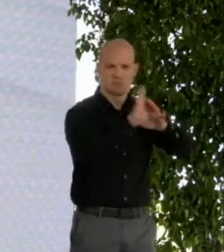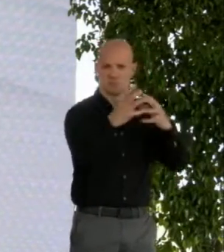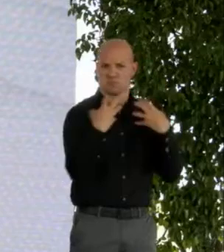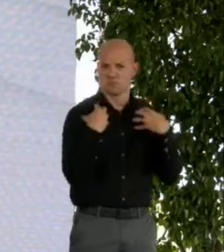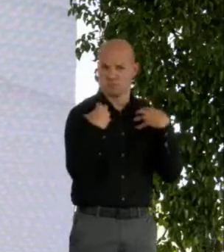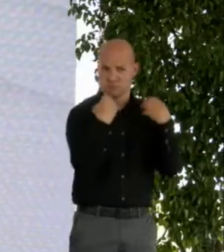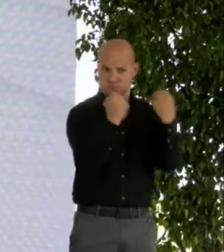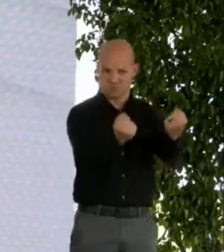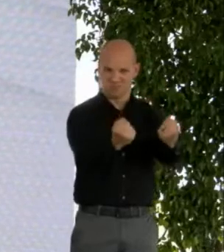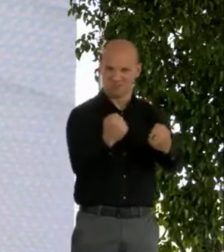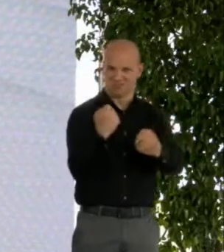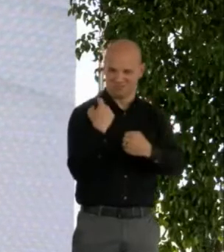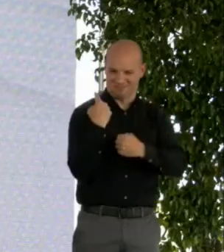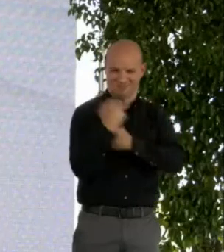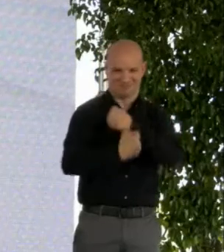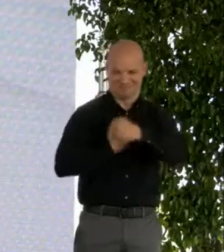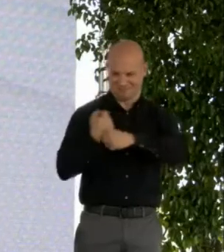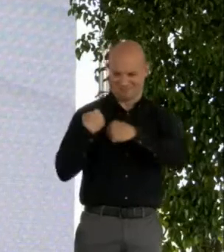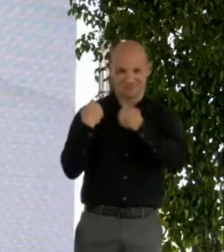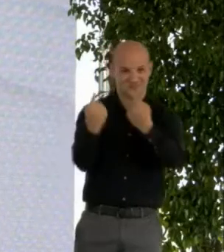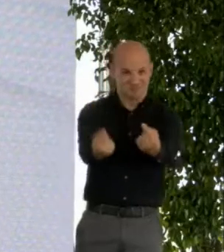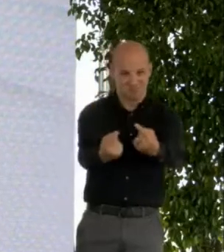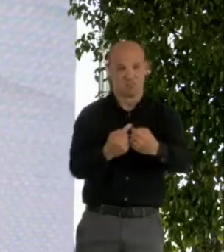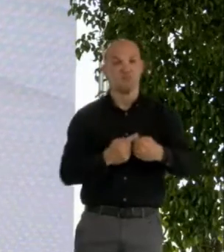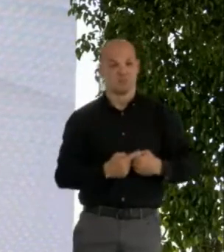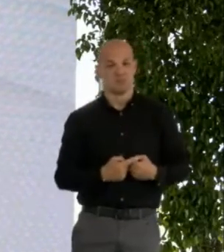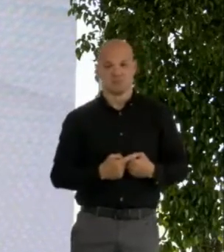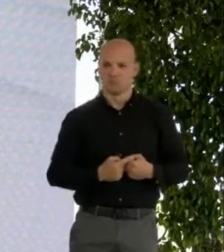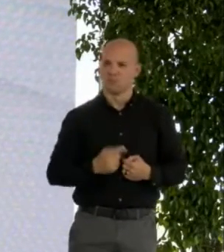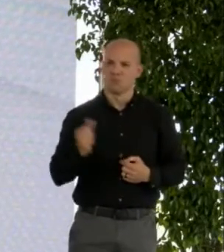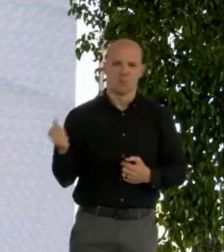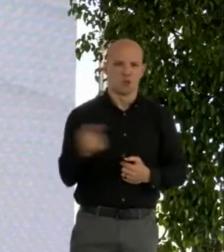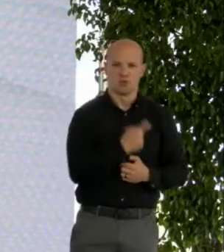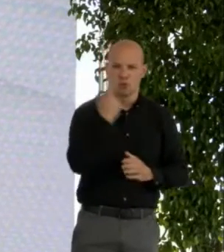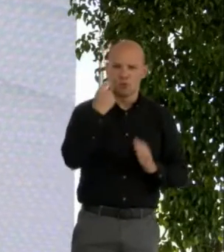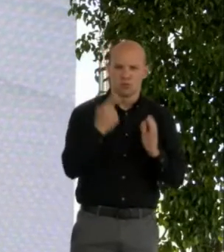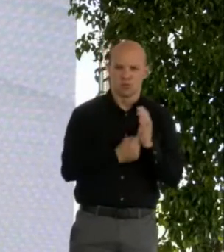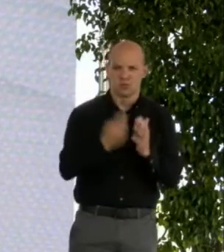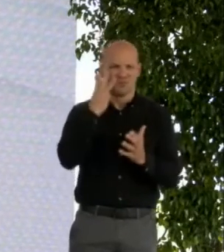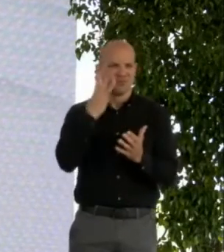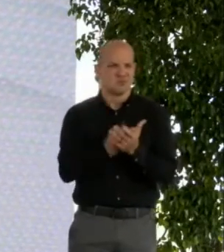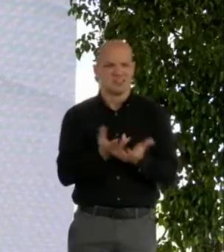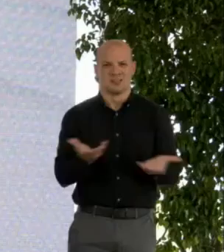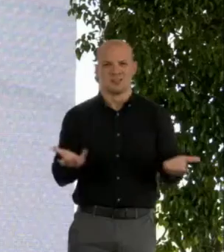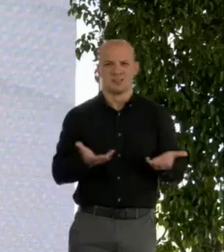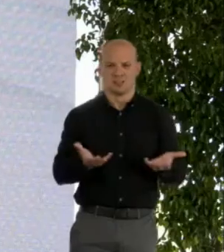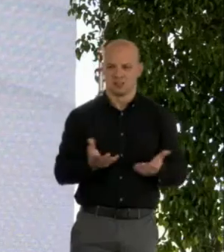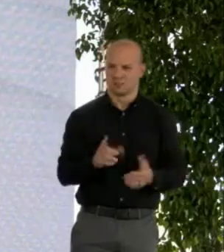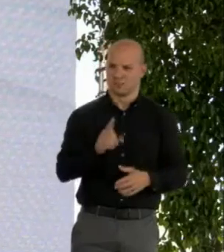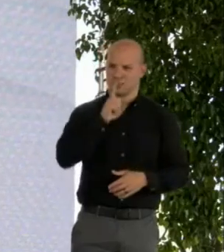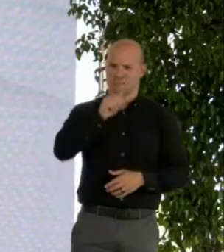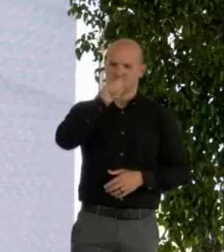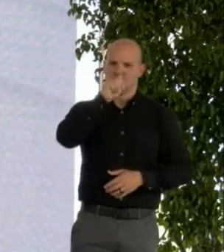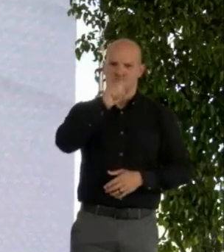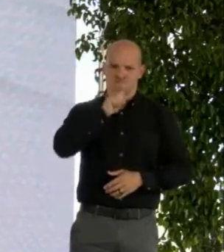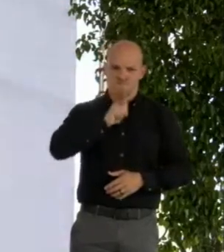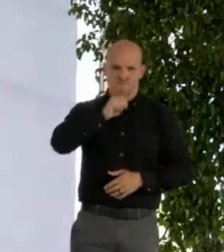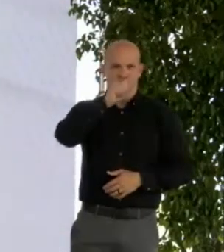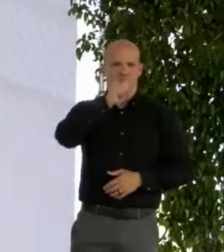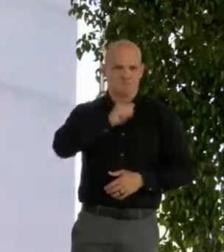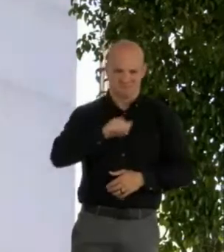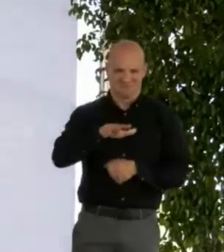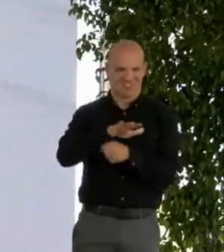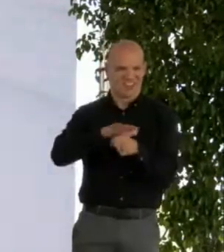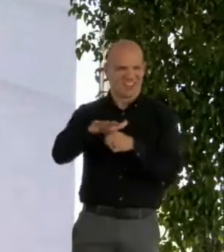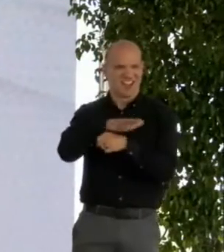durante todo este año. Todos hemos sido testigos de la gran resiliencia que ha demostrado este